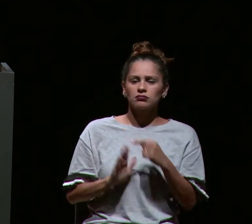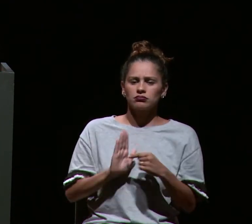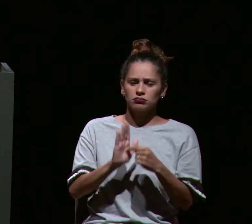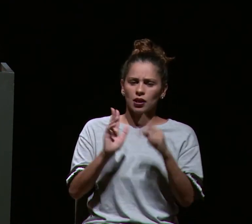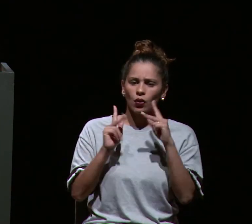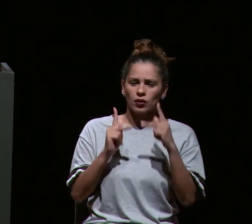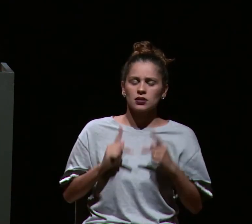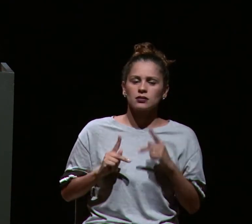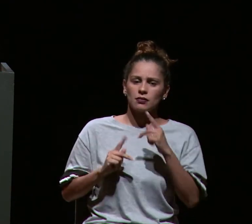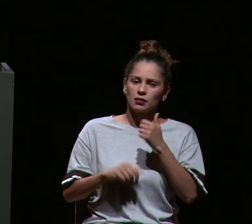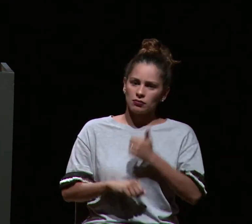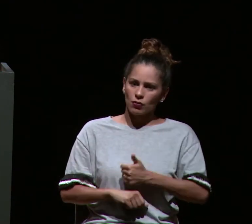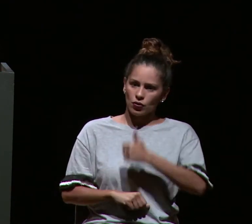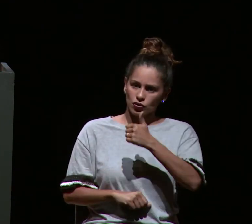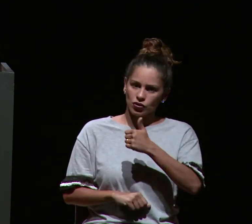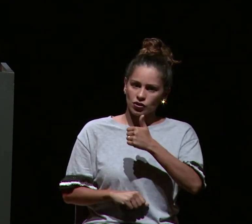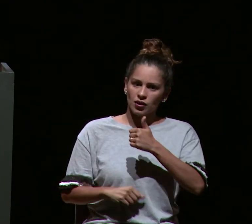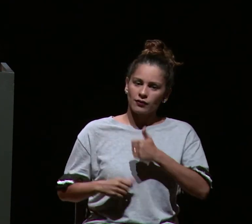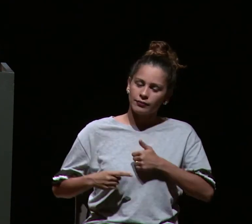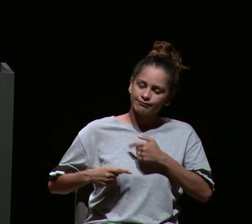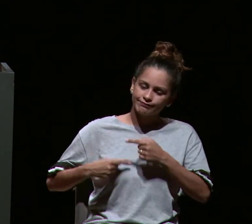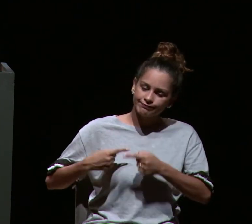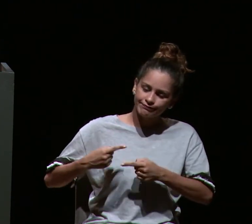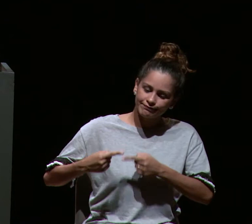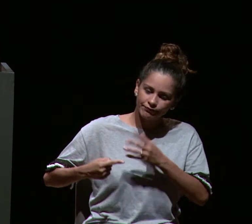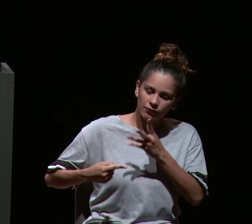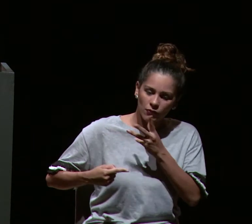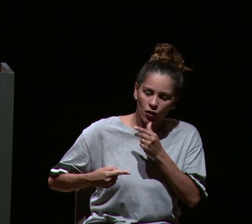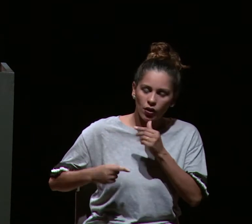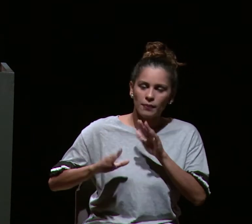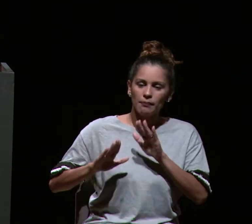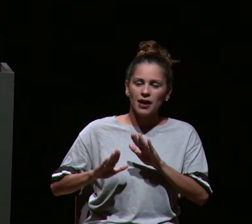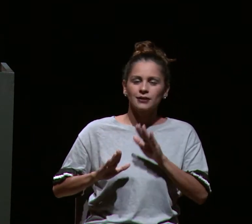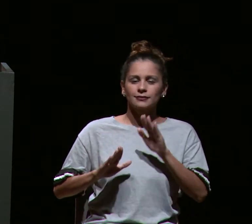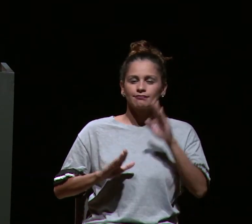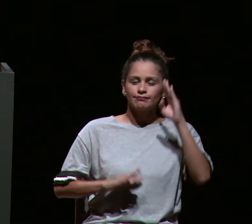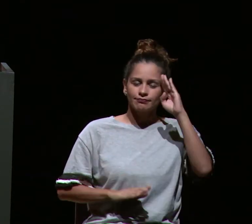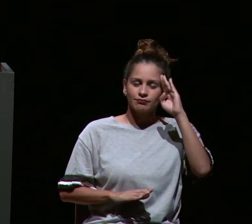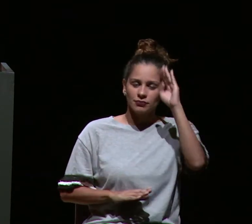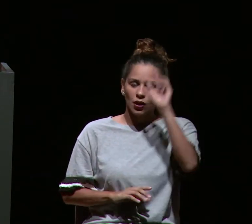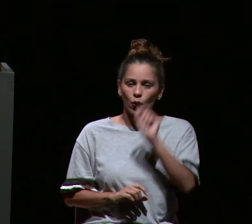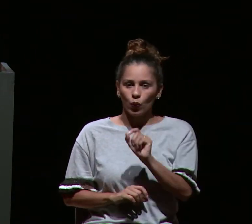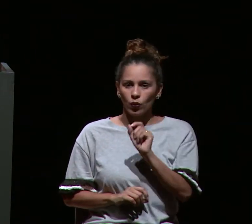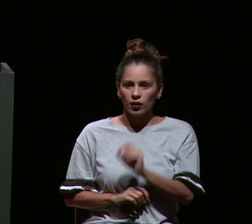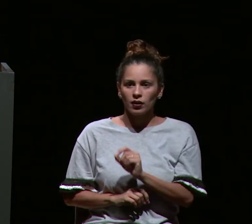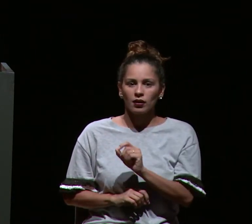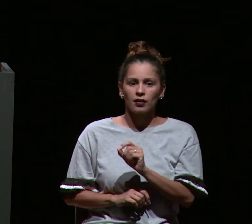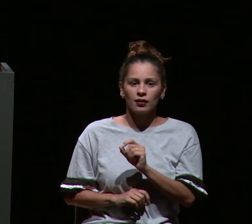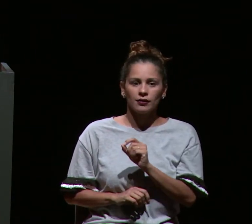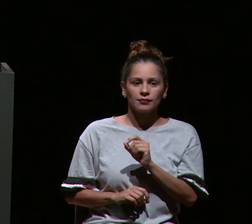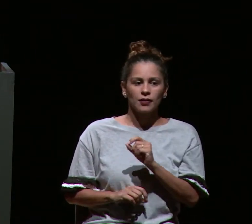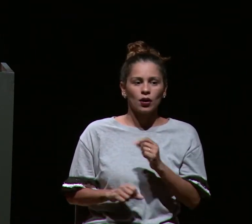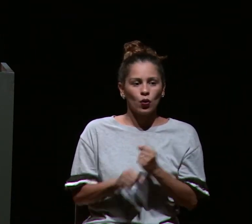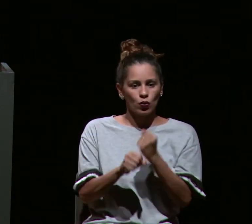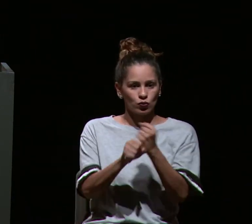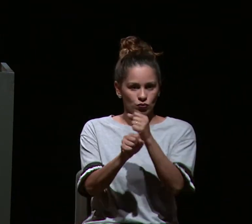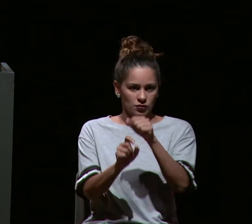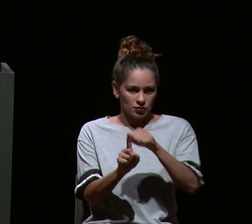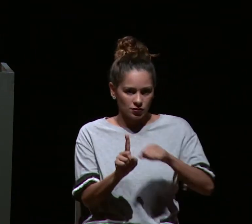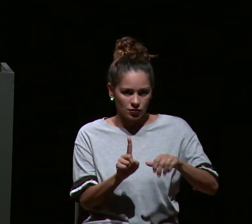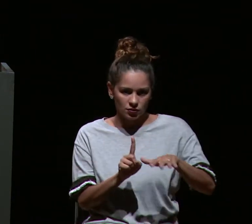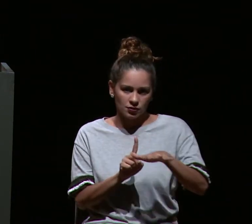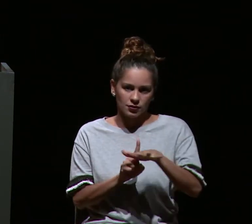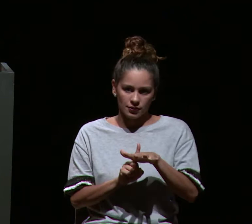esteja se dando lenta e tardiamente, elas sempre foram fundamentais para a edificação de nossa sociedade.